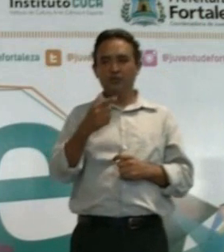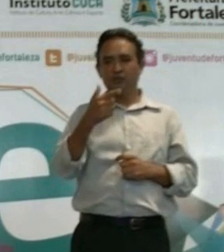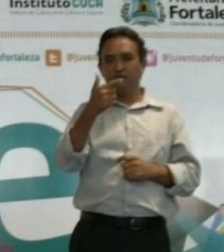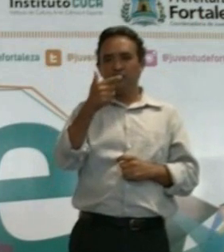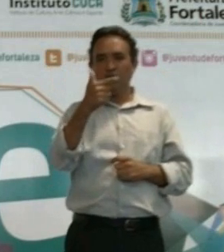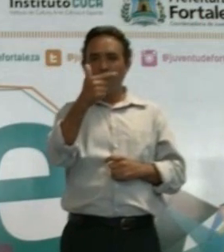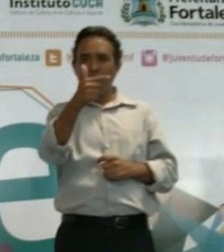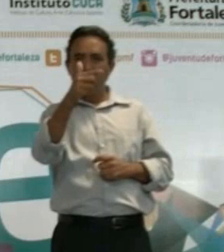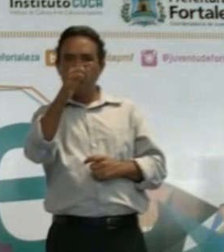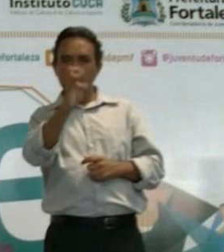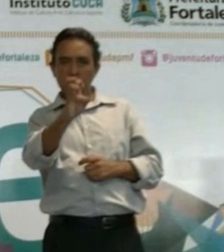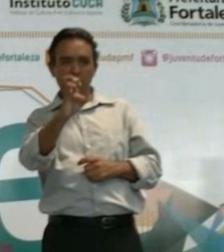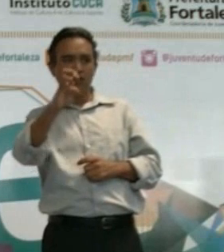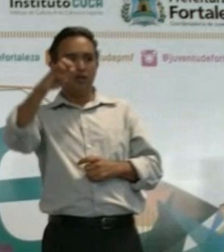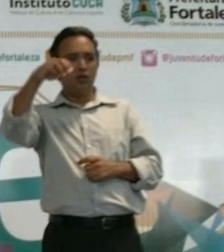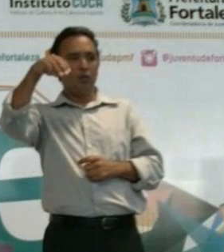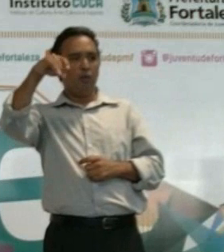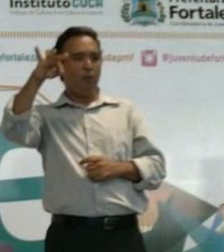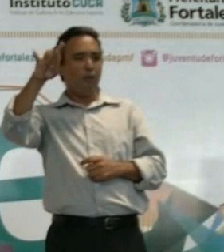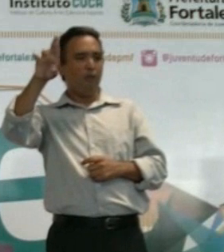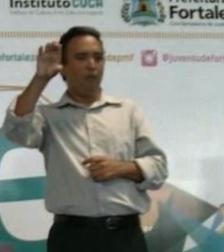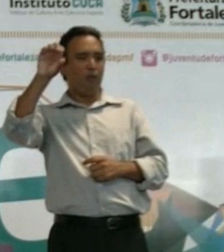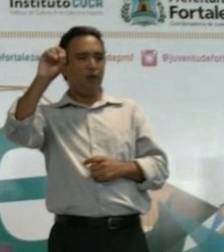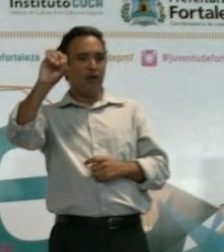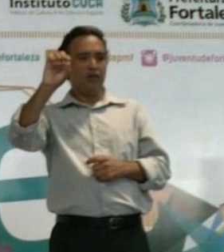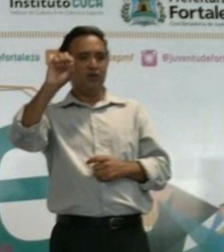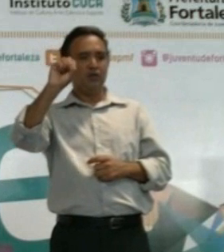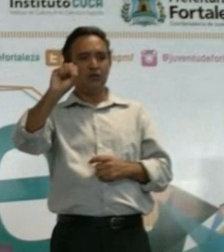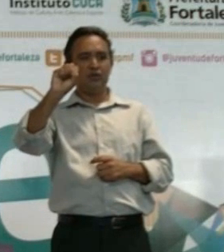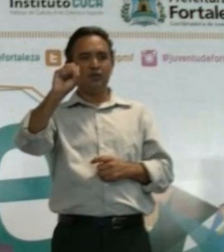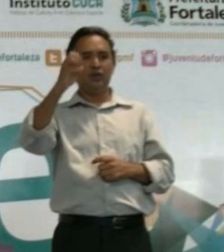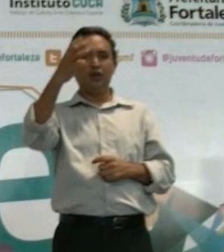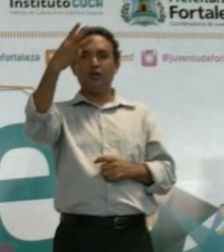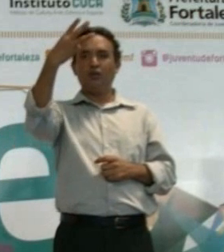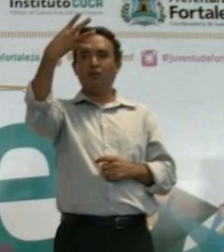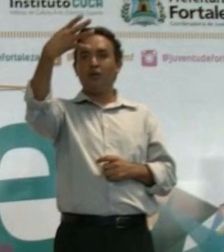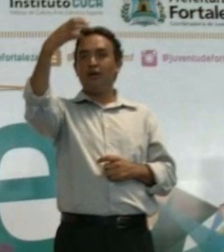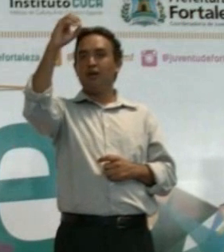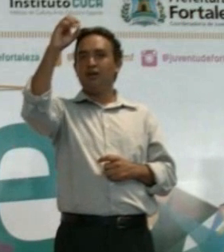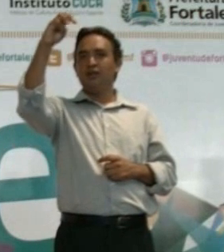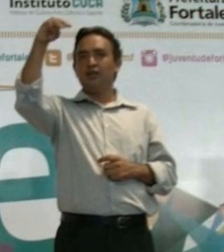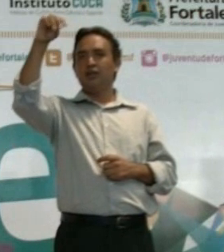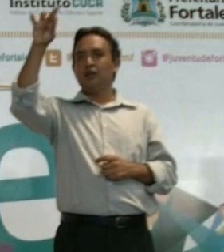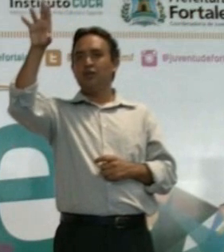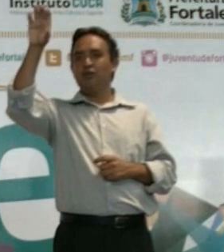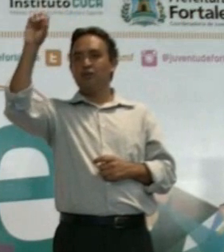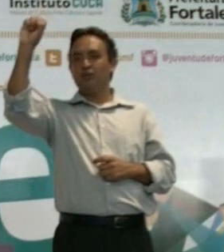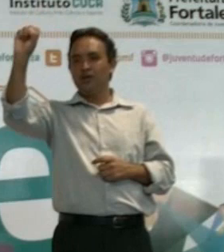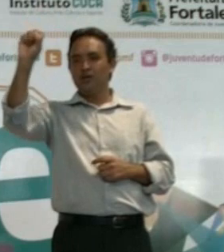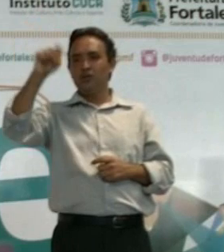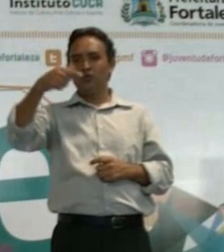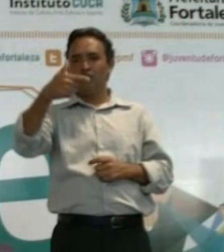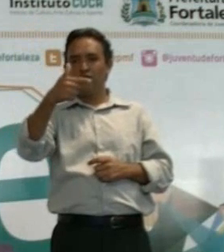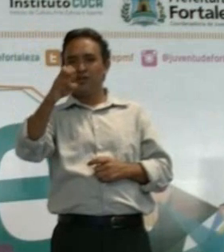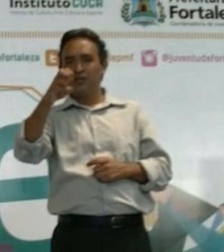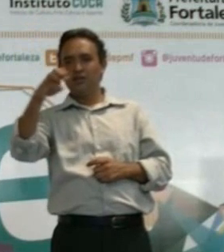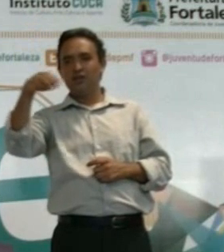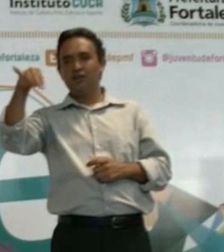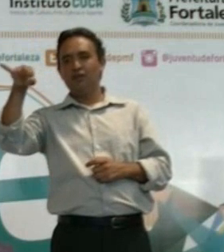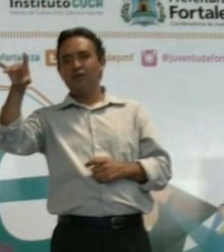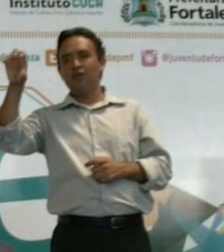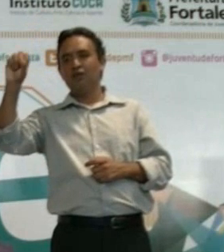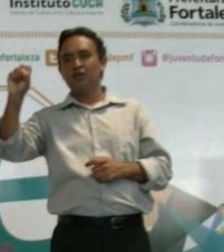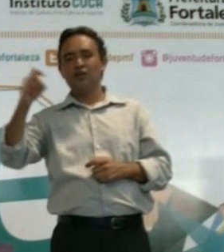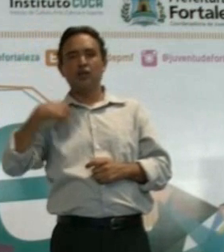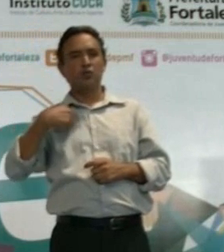25 metros. Olha aí o rolo. 40 metros um rolo. O outro, 25 metros um rolo. Aí eu